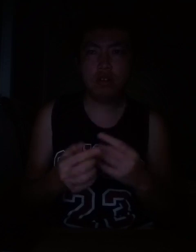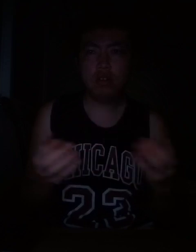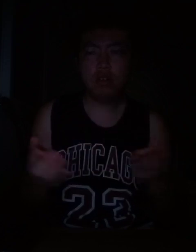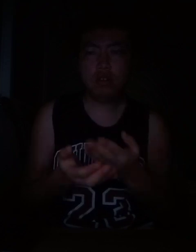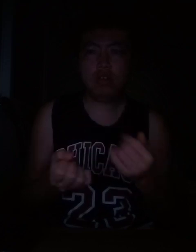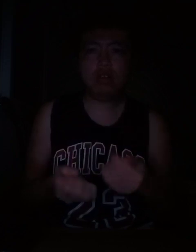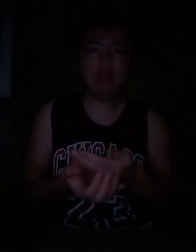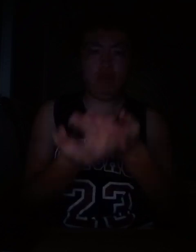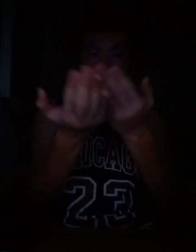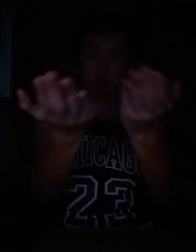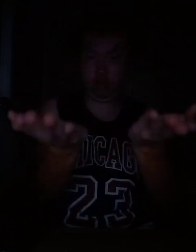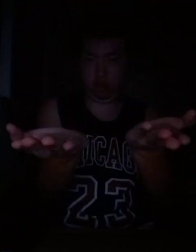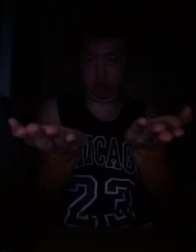배상윤 기자입니다.